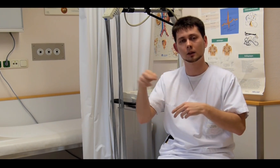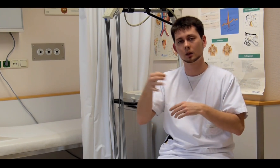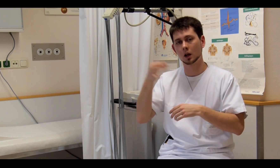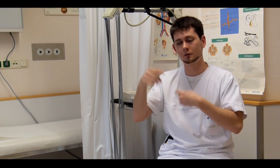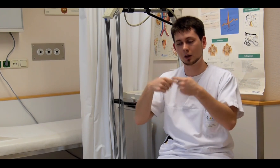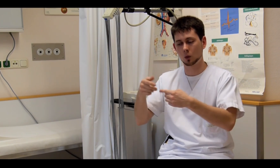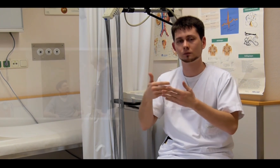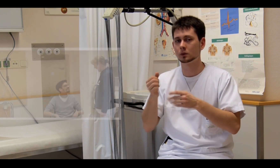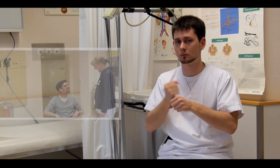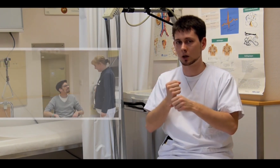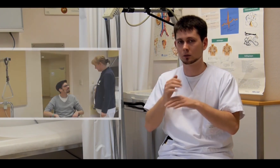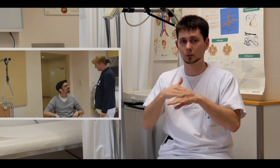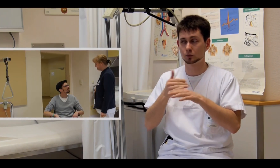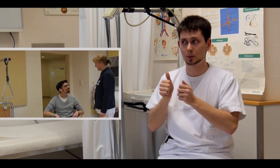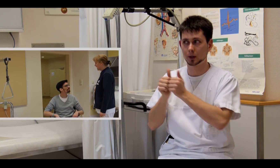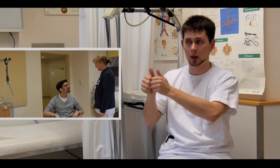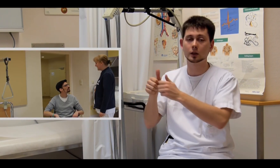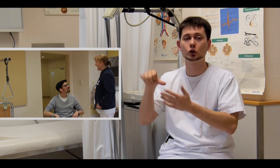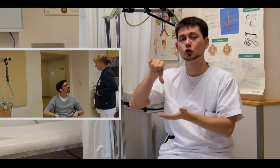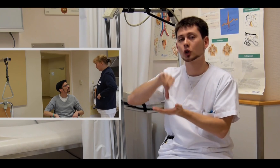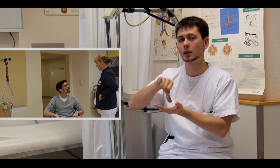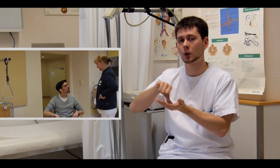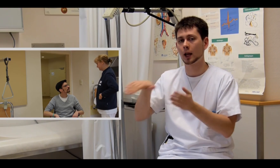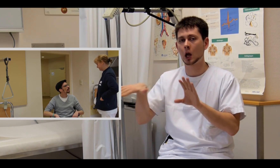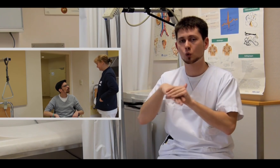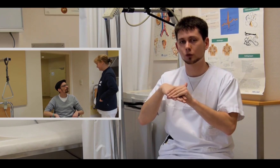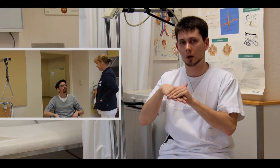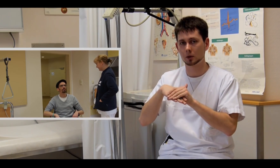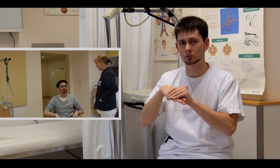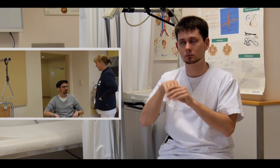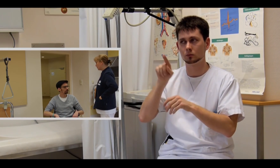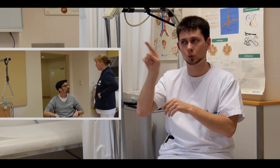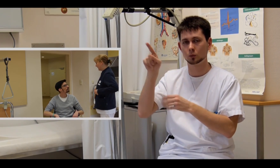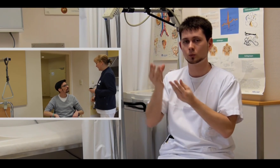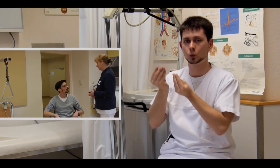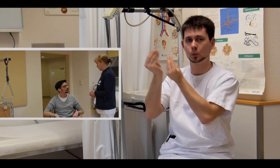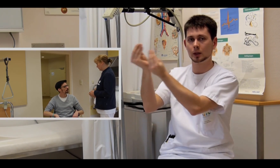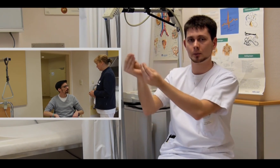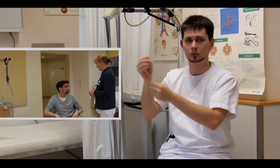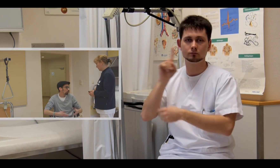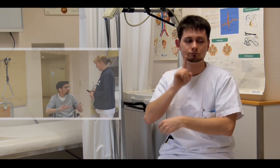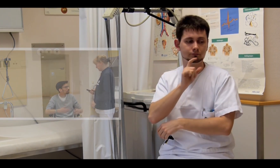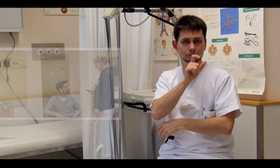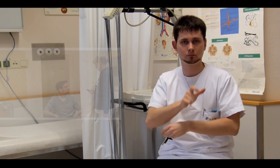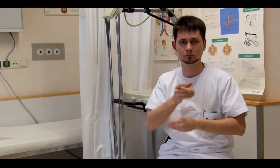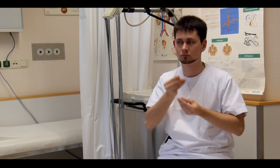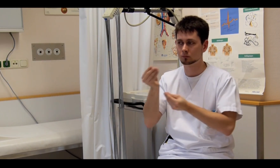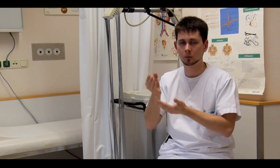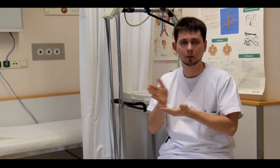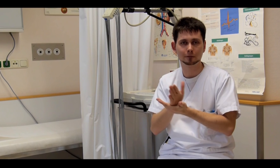Aufnahme. Das bedeutet, ich begleite die Patienten zur jeweiligen Abteilung und bin gleichzeitig als Vermittler für eine reibungslose